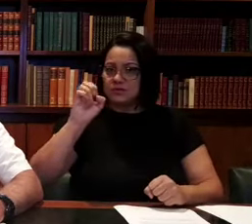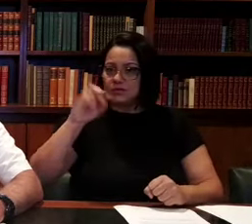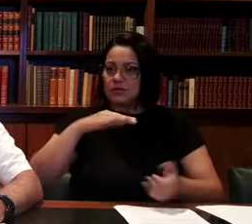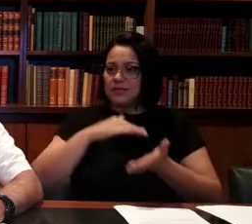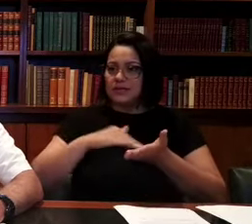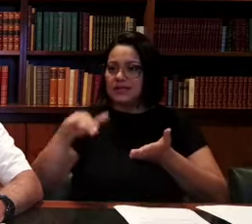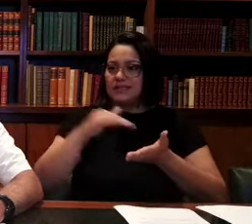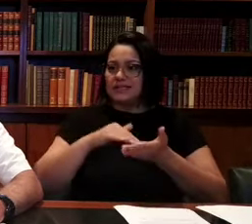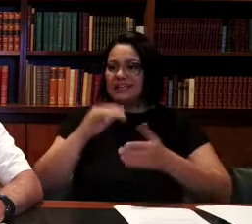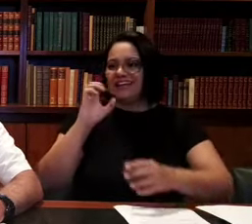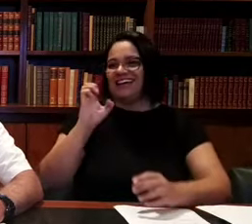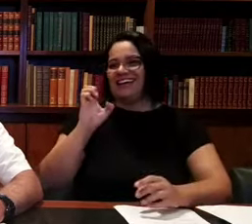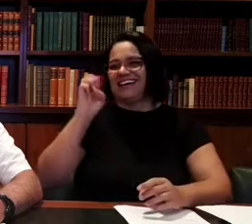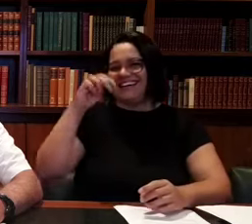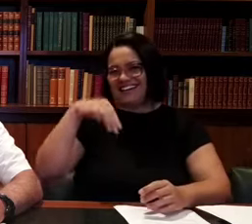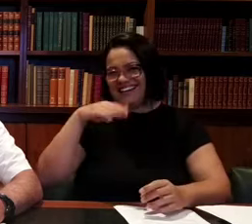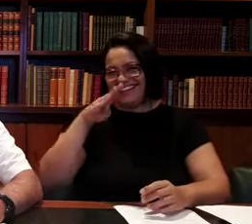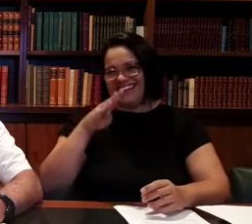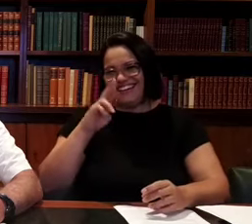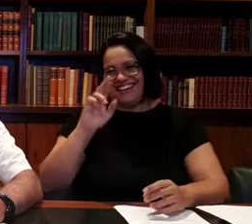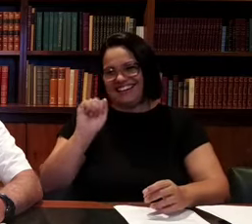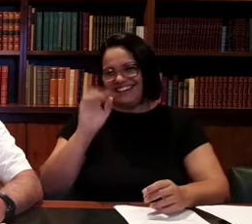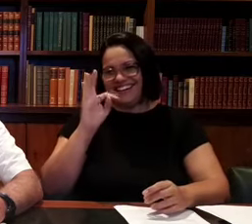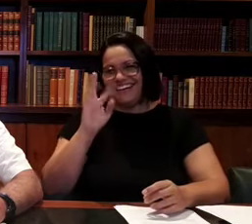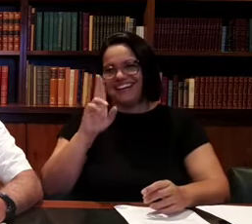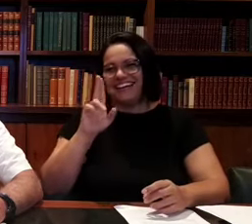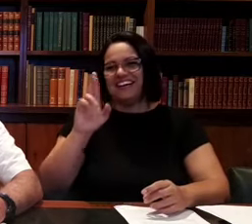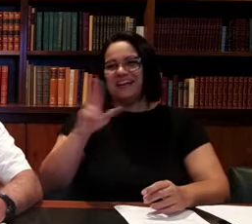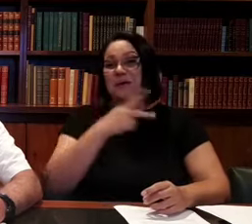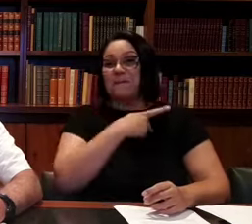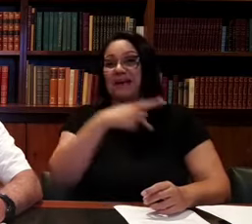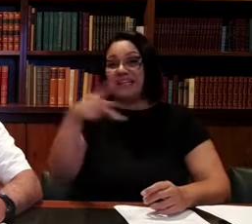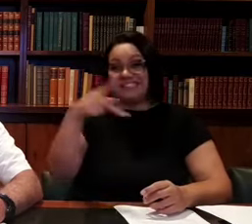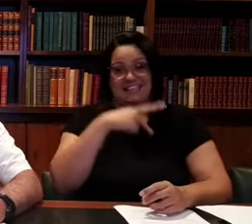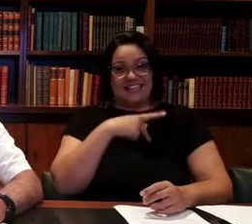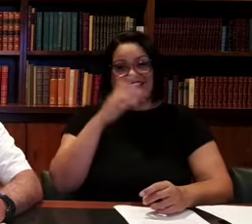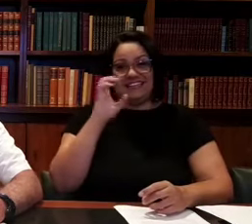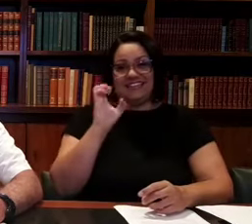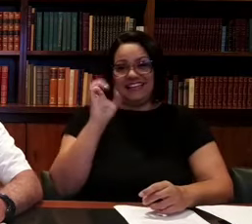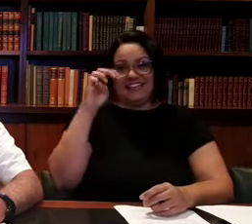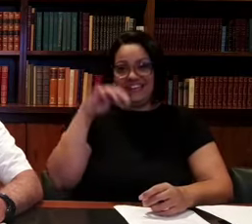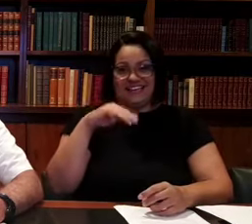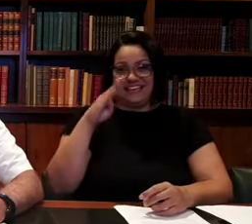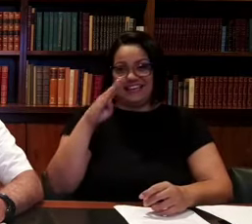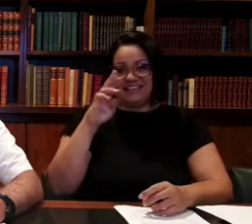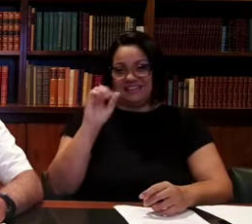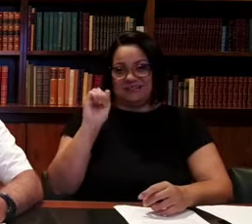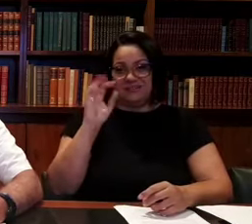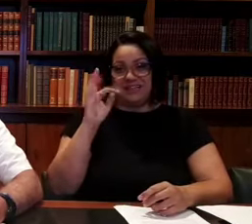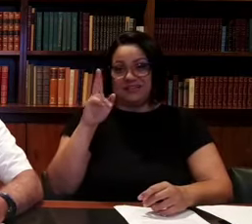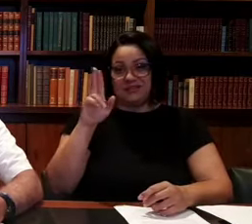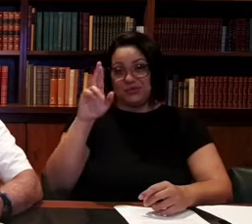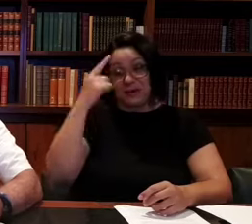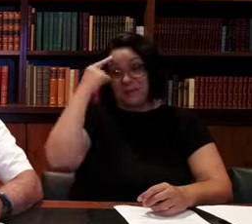eu tô indo né lembra é que tu vive viajando por eu pensei que fosse turismo